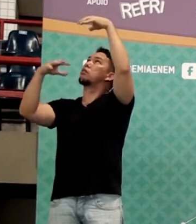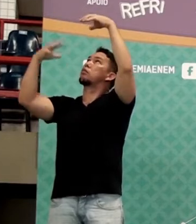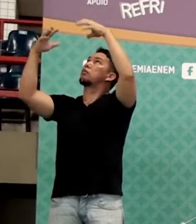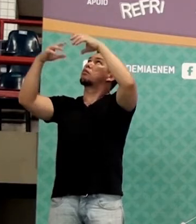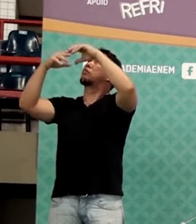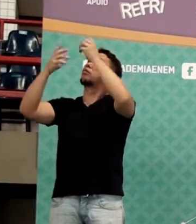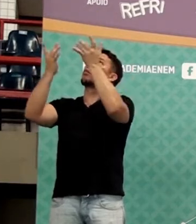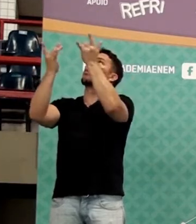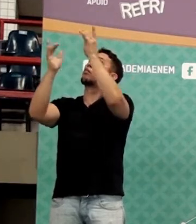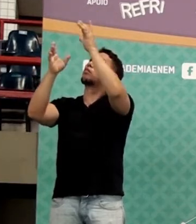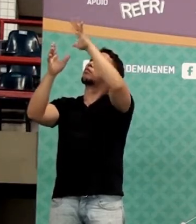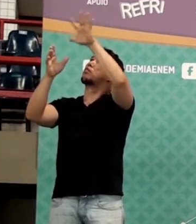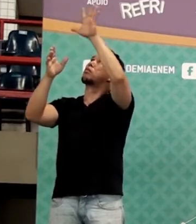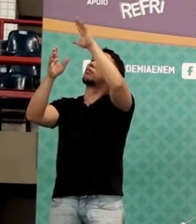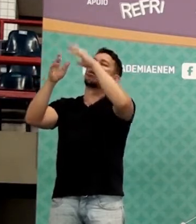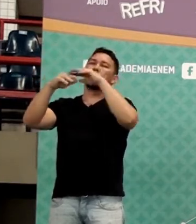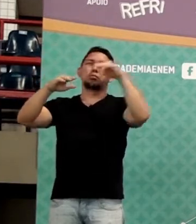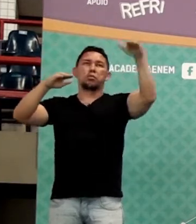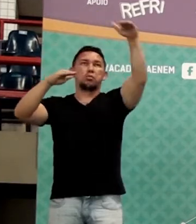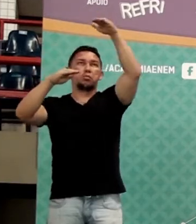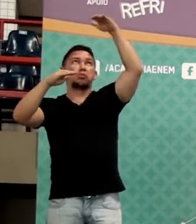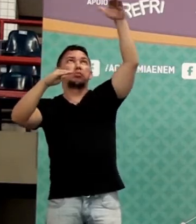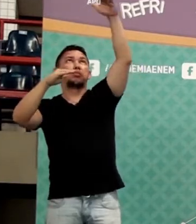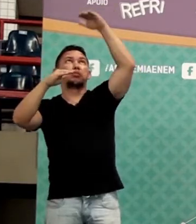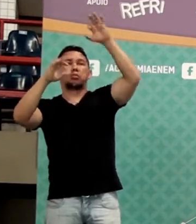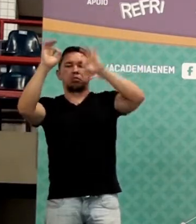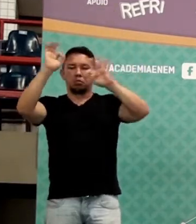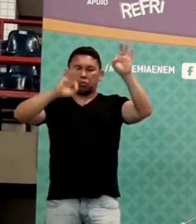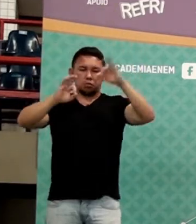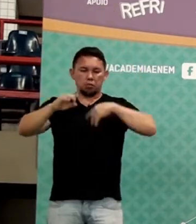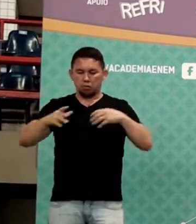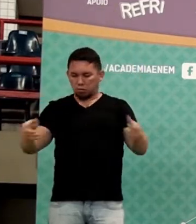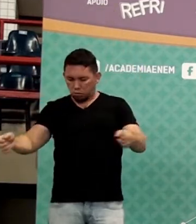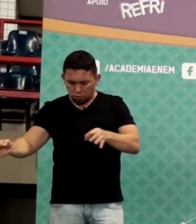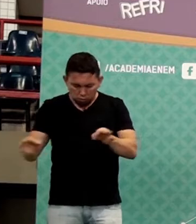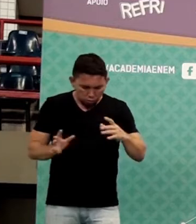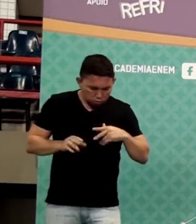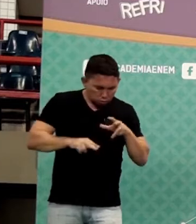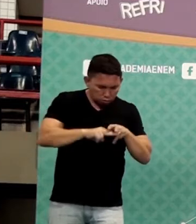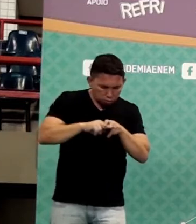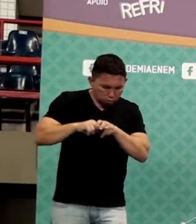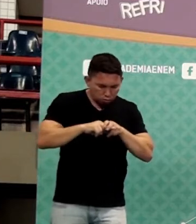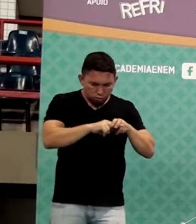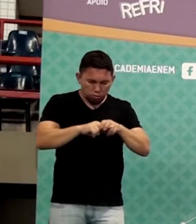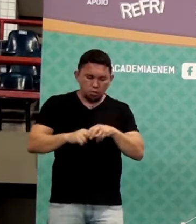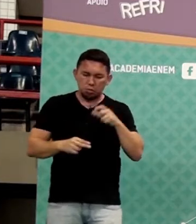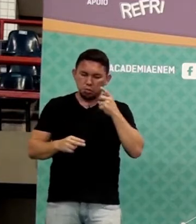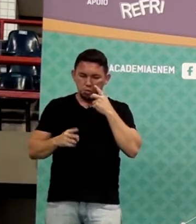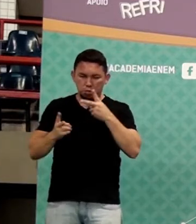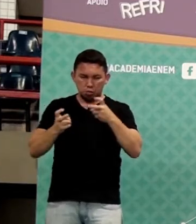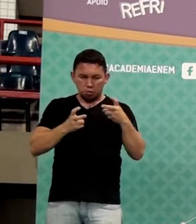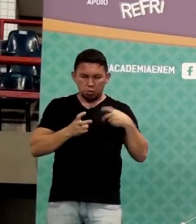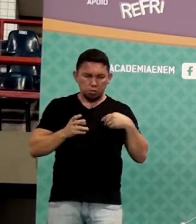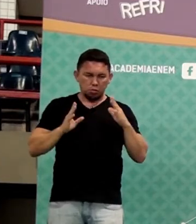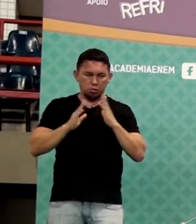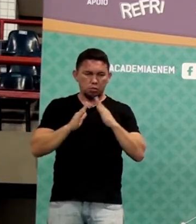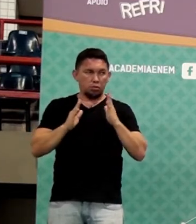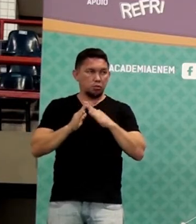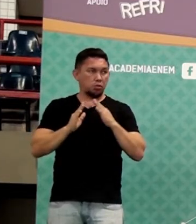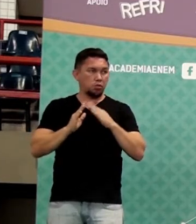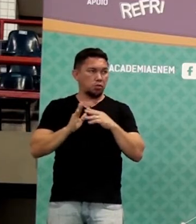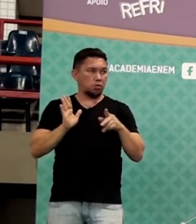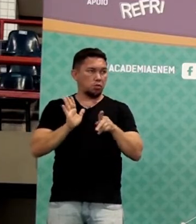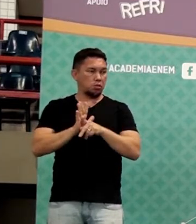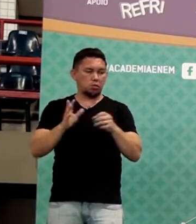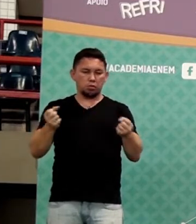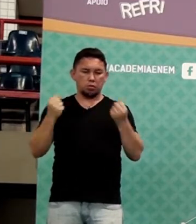teto. Para limpar uma prateleira, para organizar um móvel. Se você prestar atenção, A casa da gente é